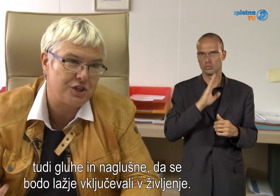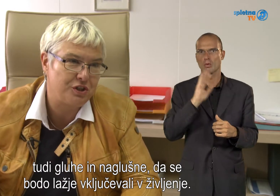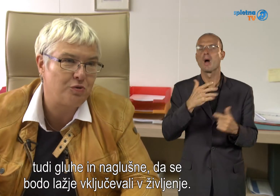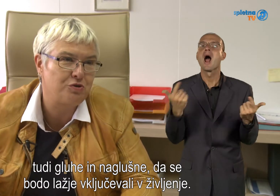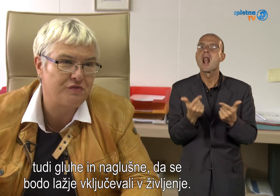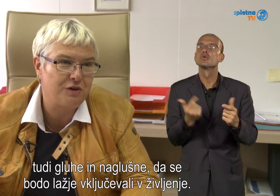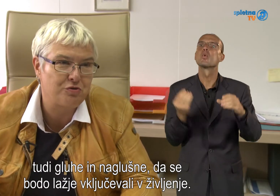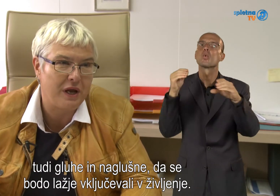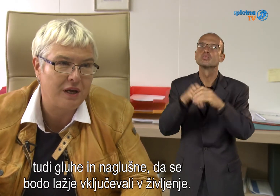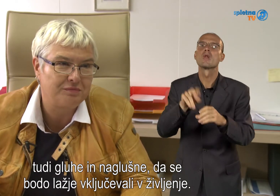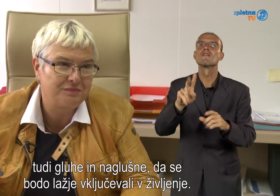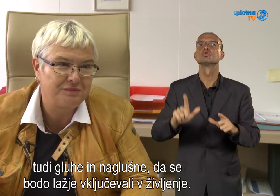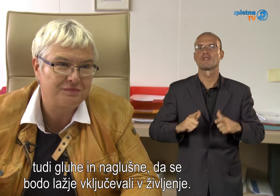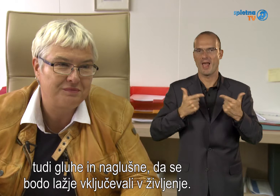lahko vključevali v življenje.